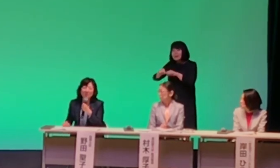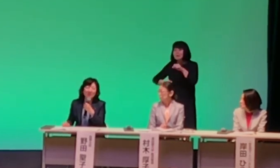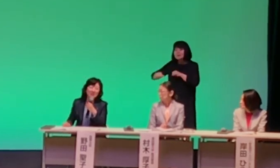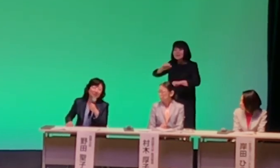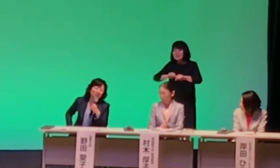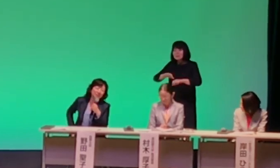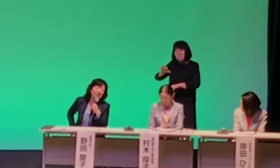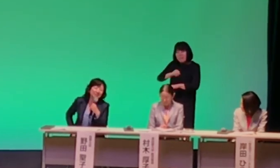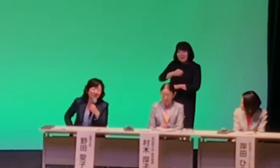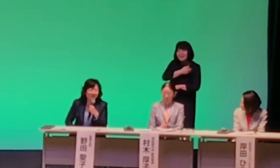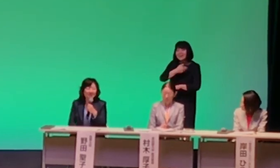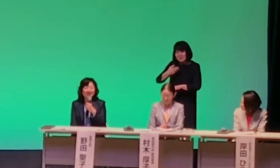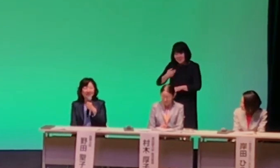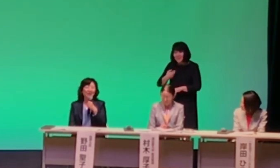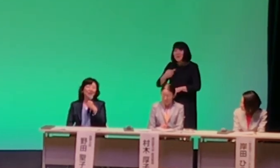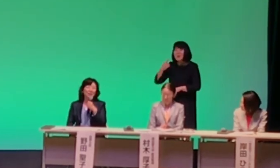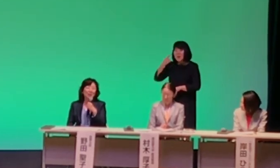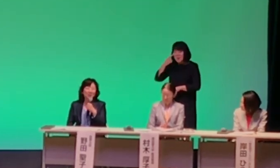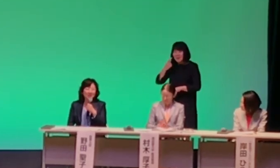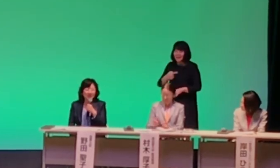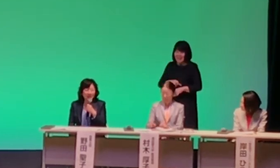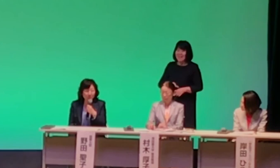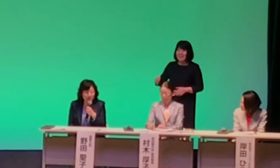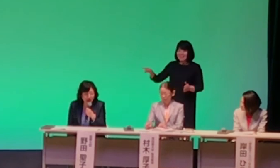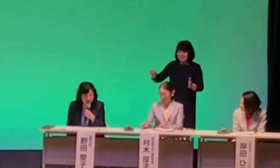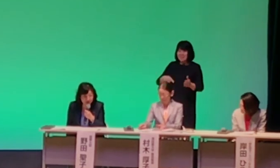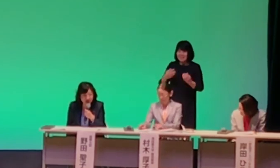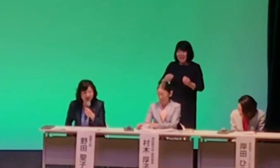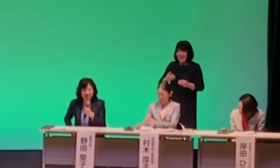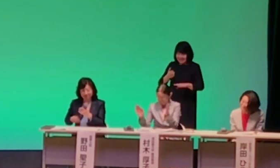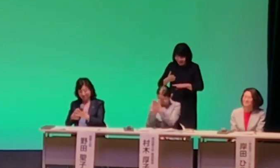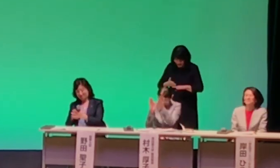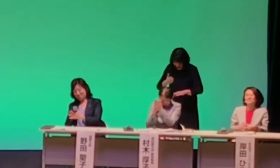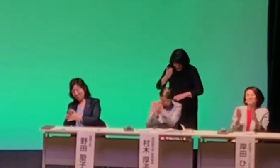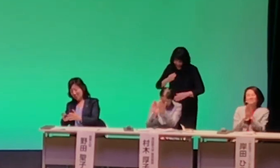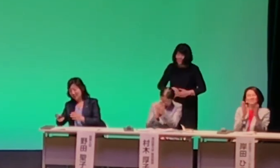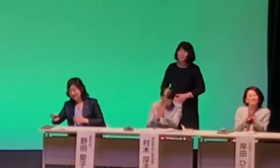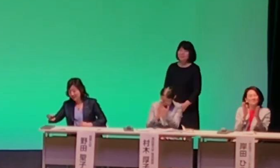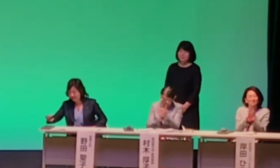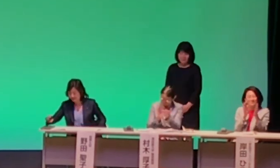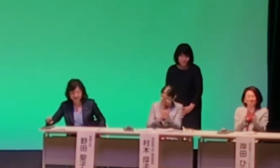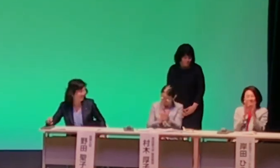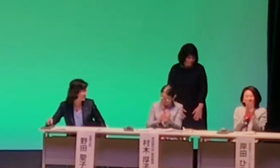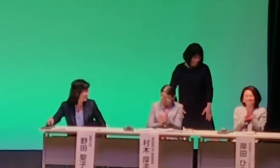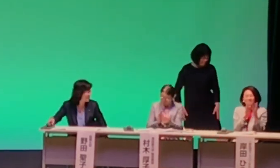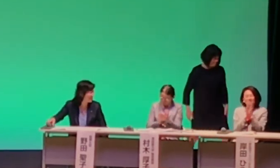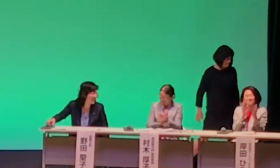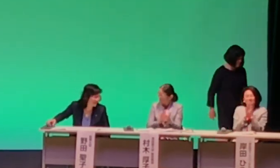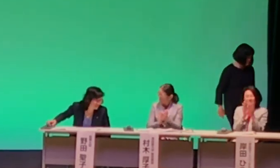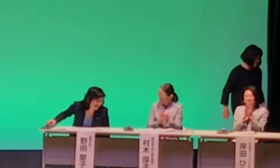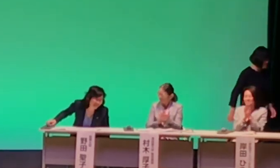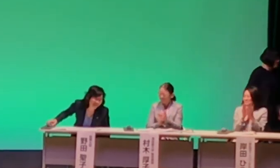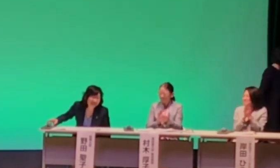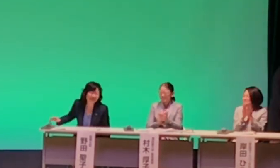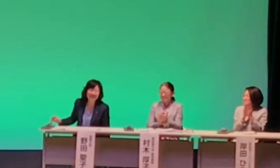ということをぜひ皆さんにお伝えしたく出かけてまいりました。ありがとうございました。